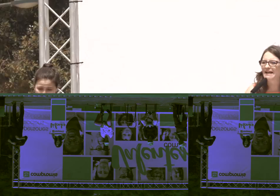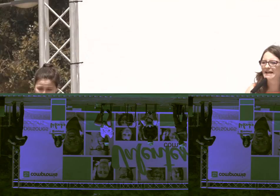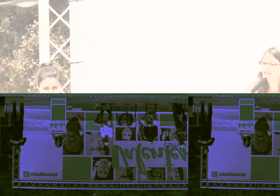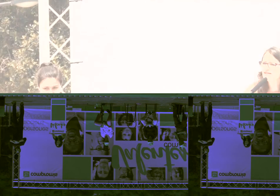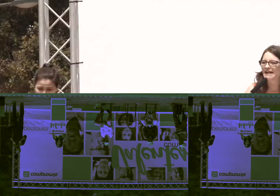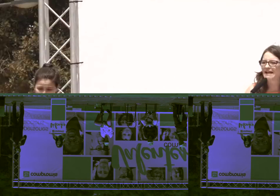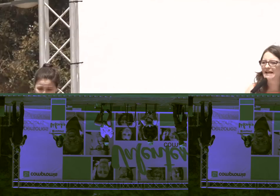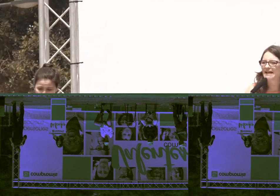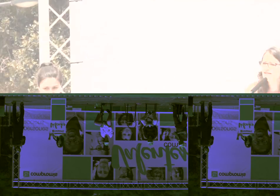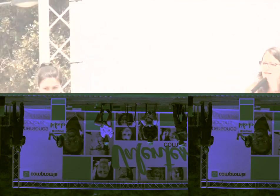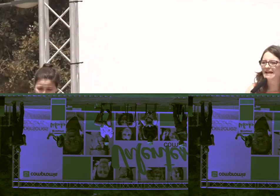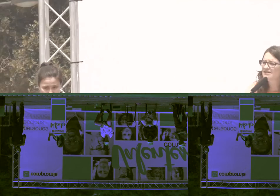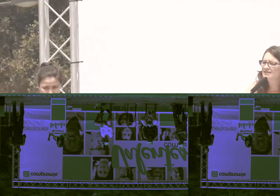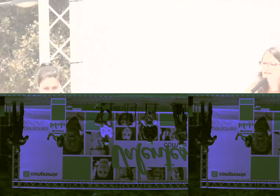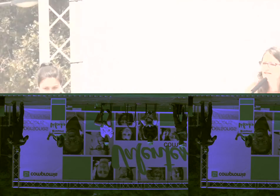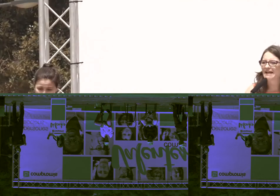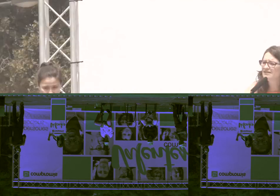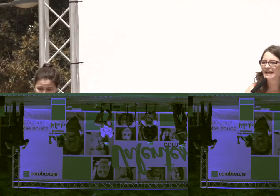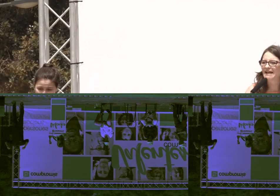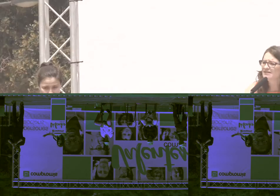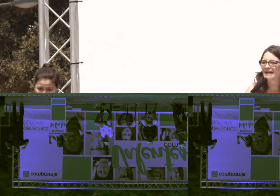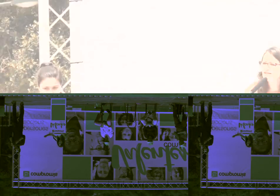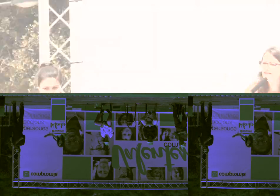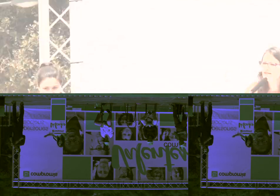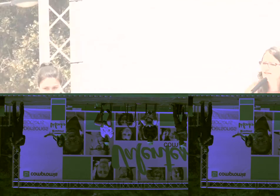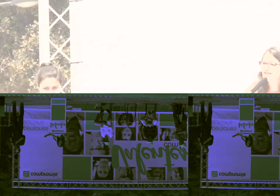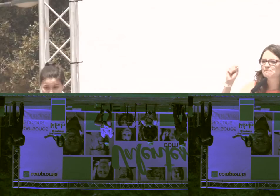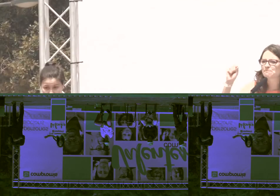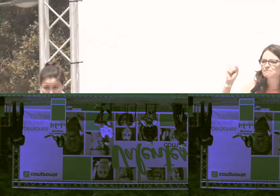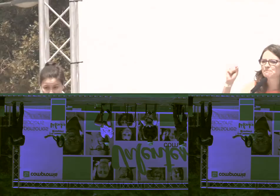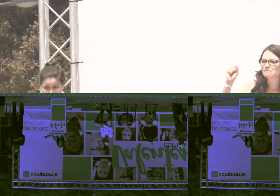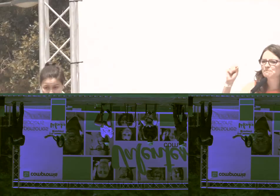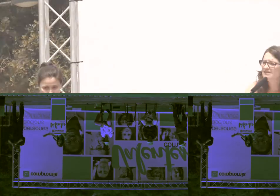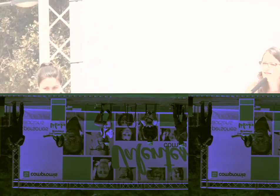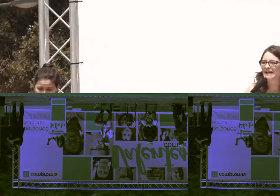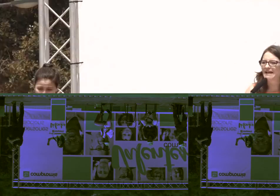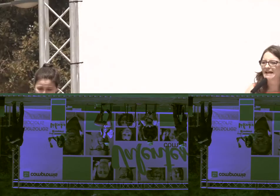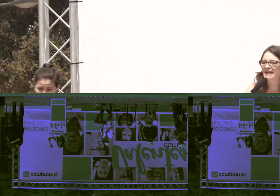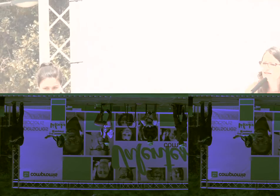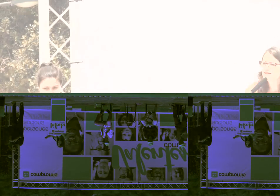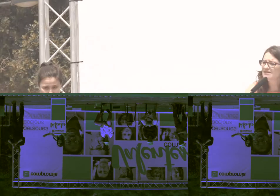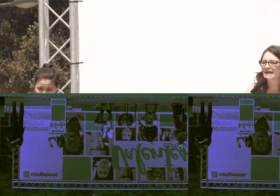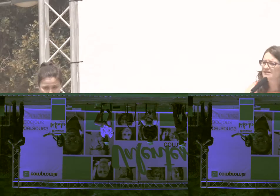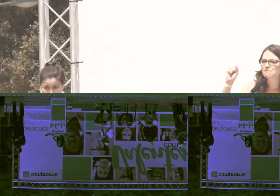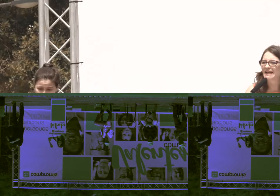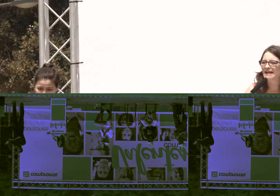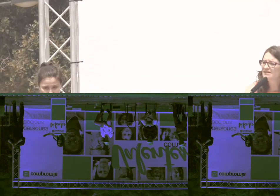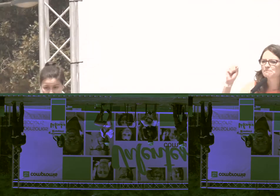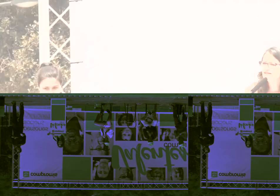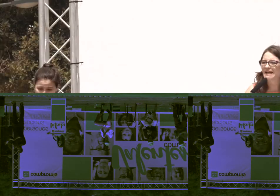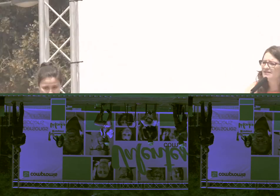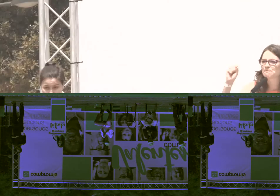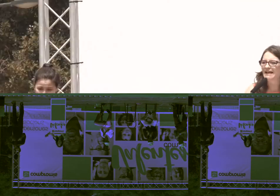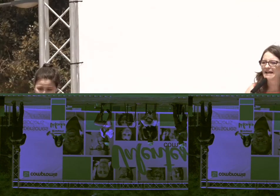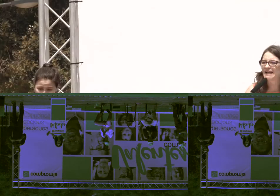del Palau de la Generalitat a l'Associació de Víctimes del Metro i entraren per primera volta per la Porta Gran de la Generalitat. I